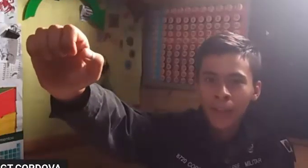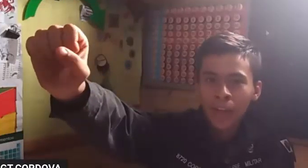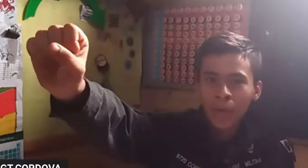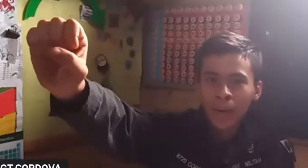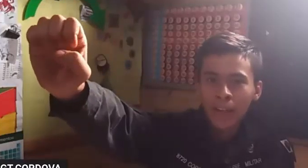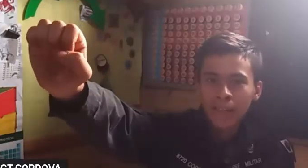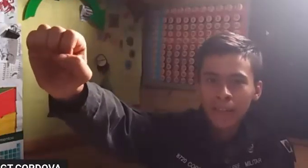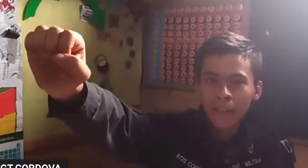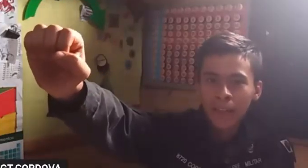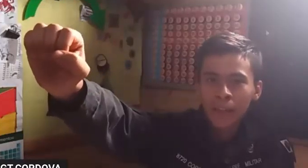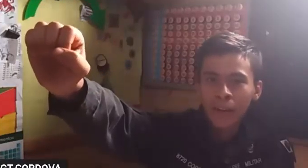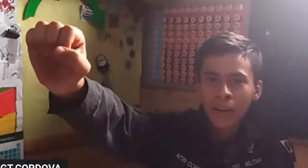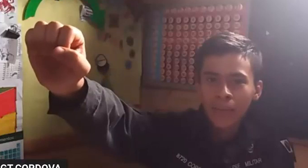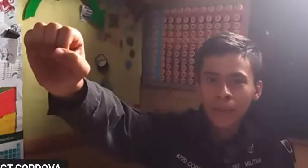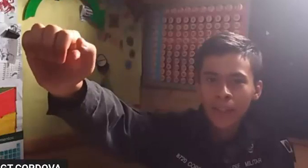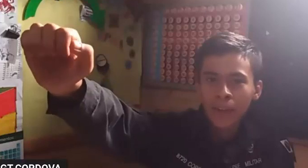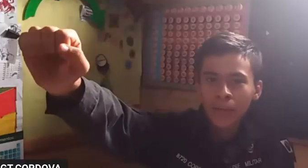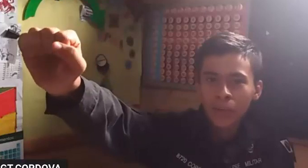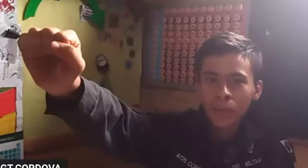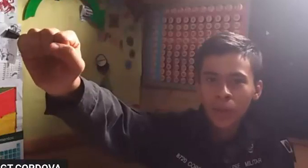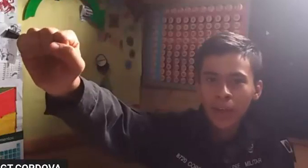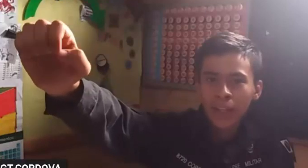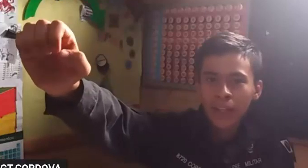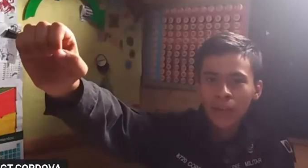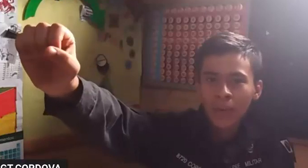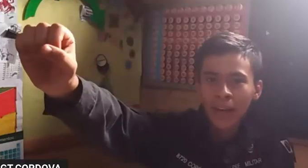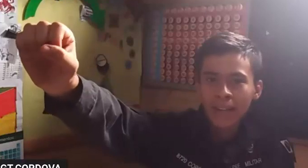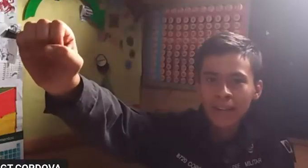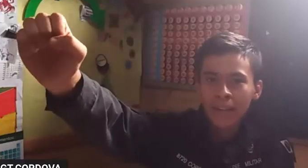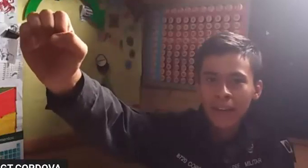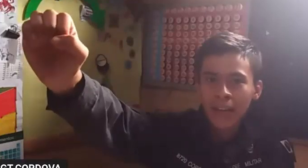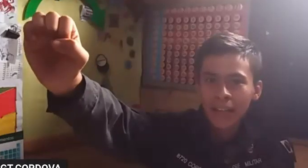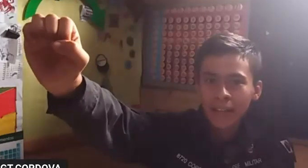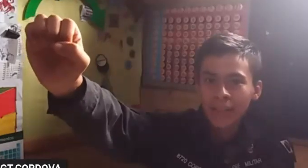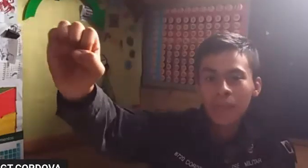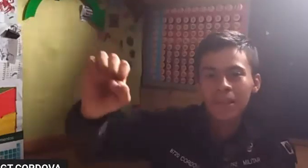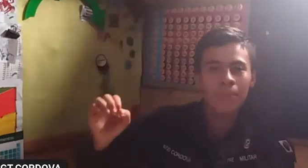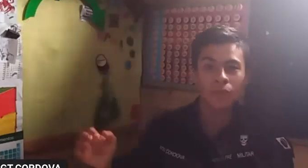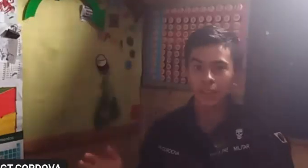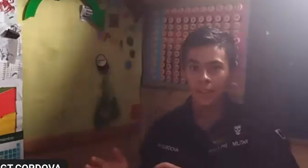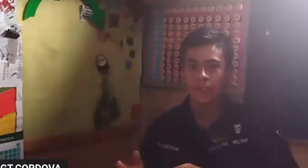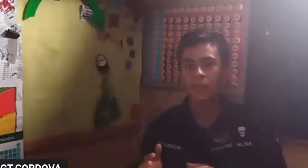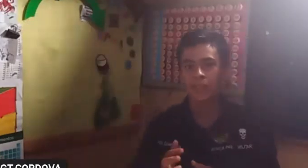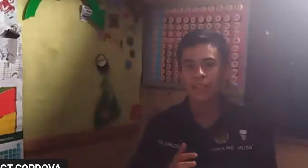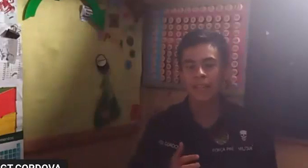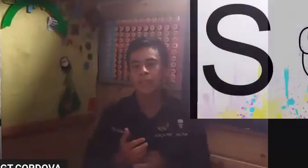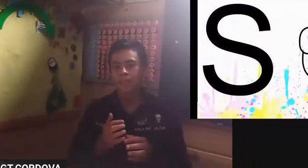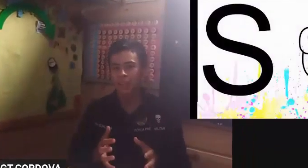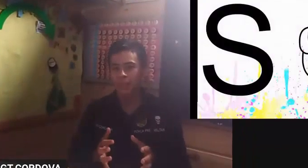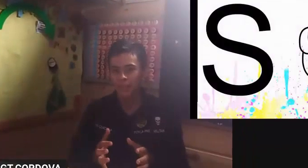Já o S, ele, ó, fica aqui, ó. Enquanto o 8 é aqui, o S é aqui. Então tem que prestar muita atenção nos sinais. Prestar